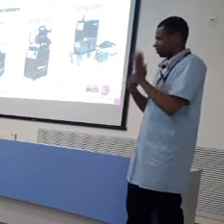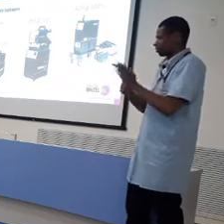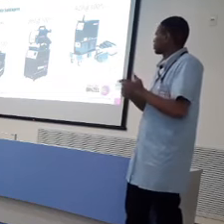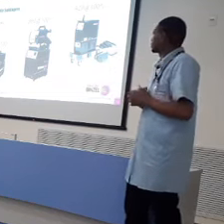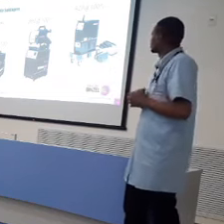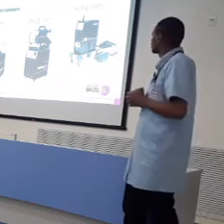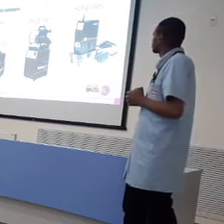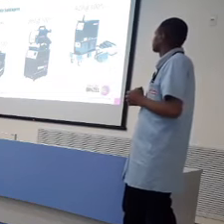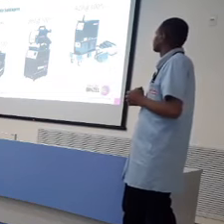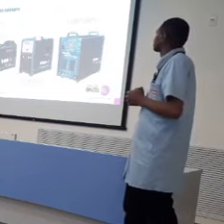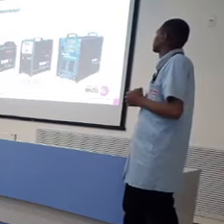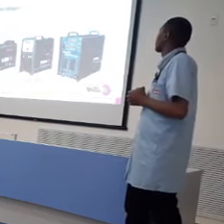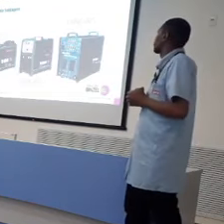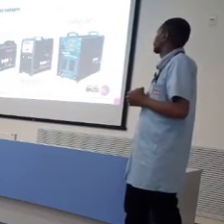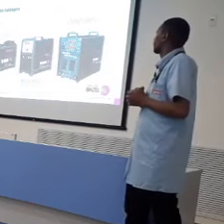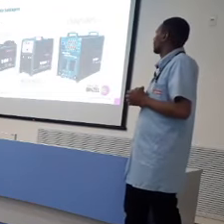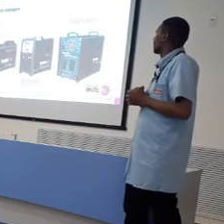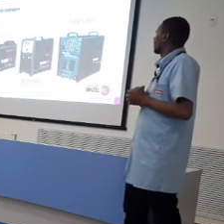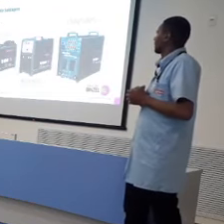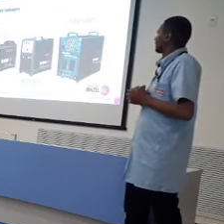um pouco dela para vocês.